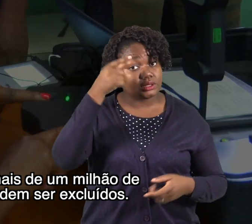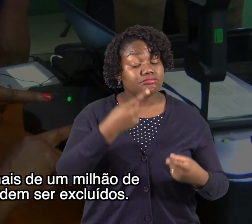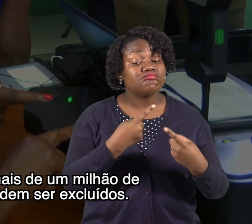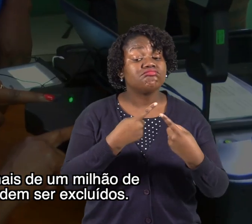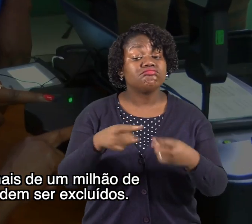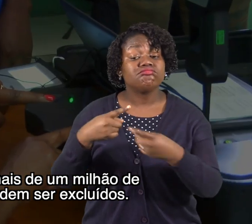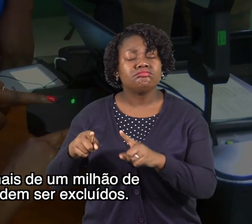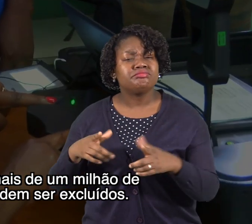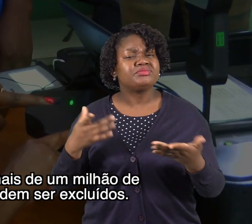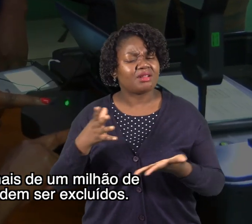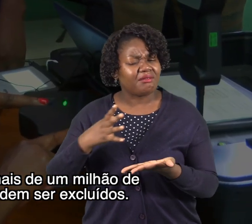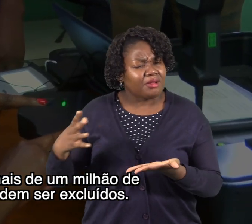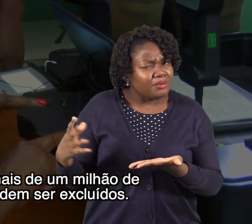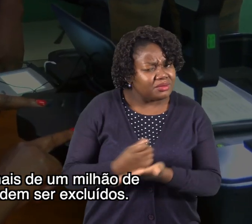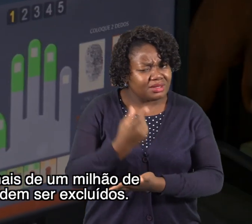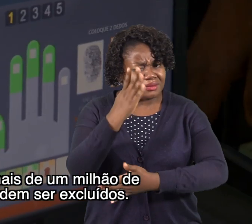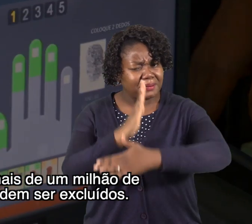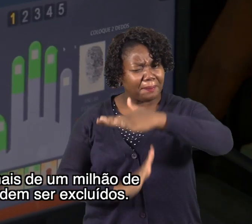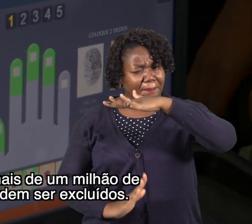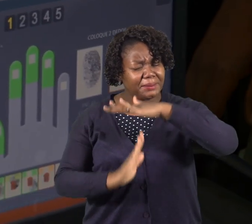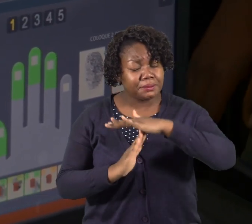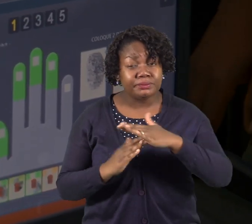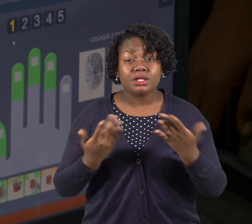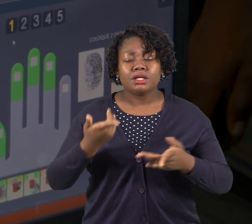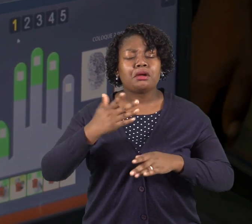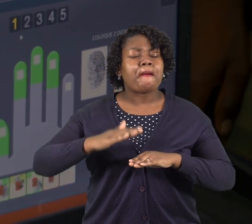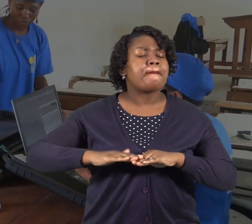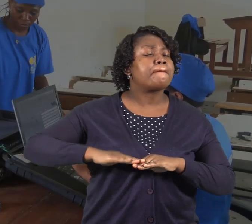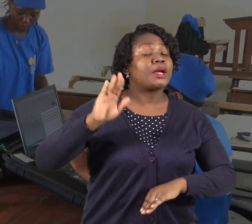estima que mais de um milhão de eleitores podem ser excluídos.